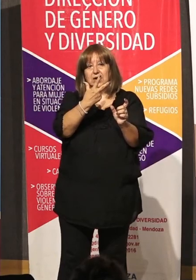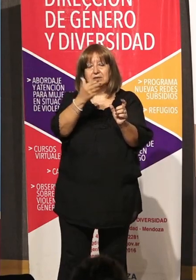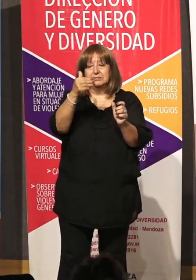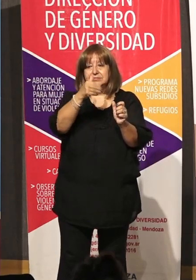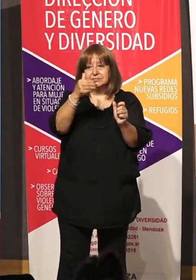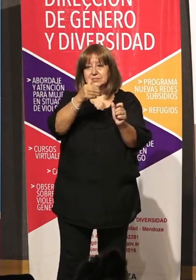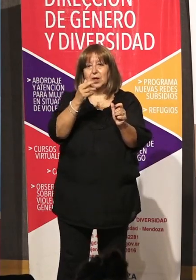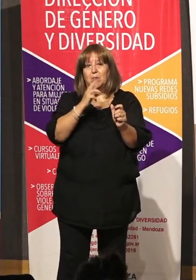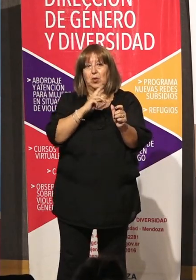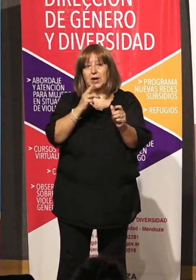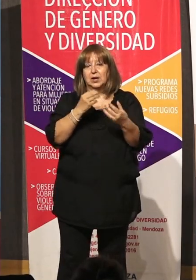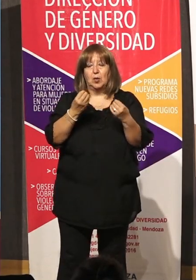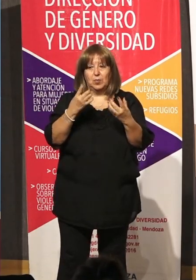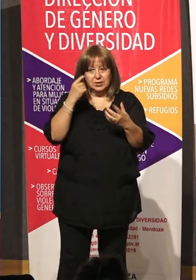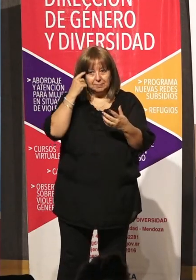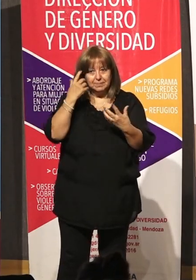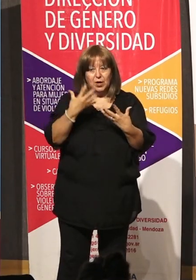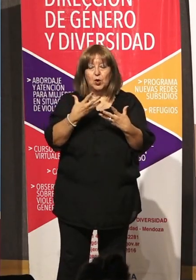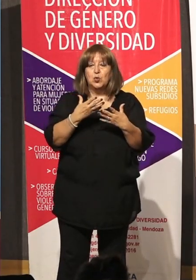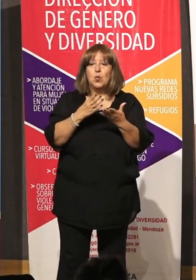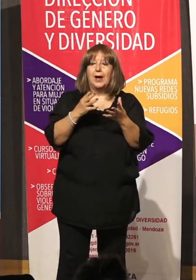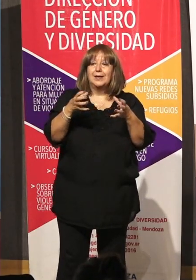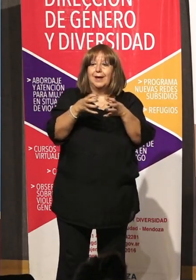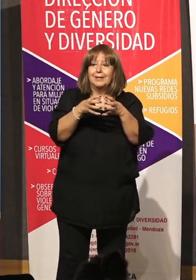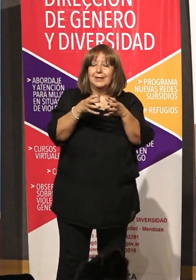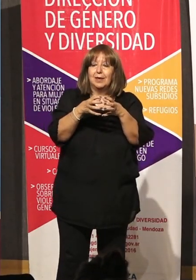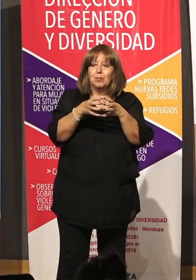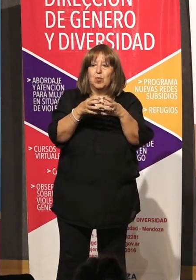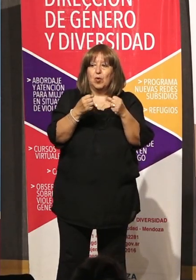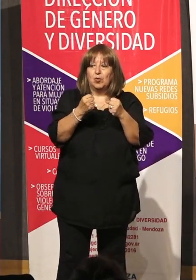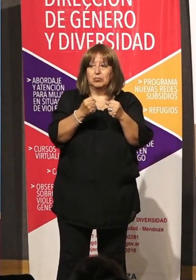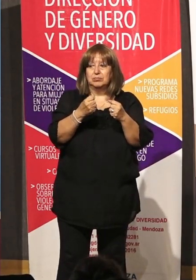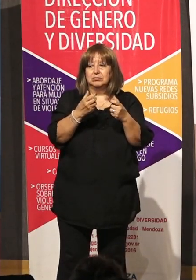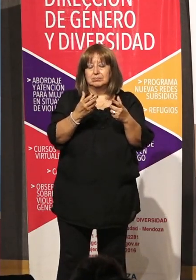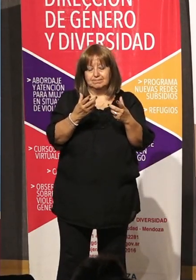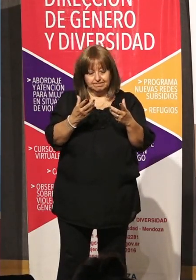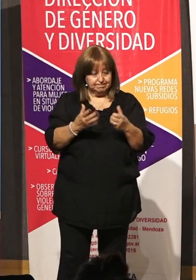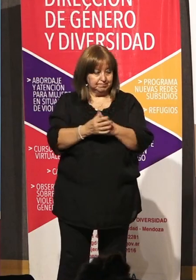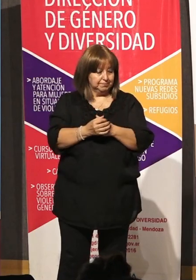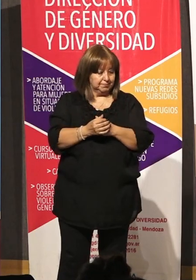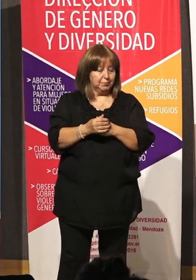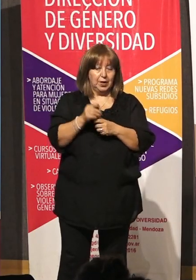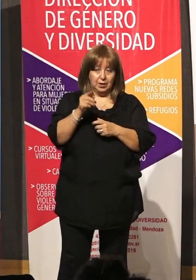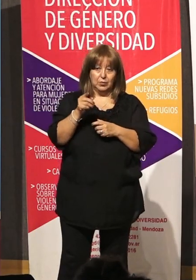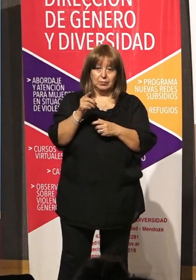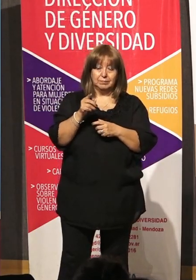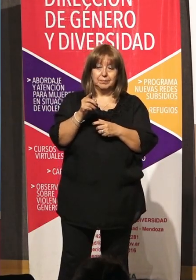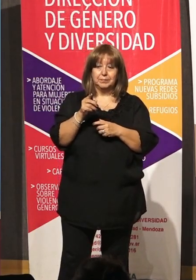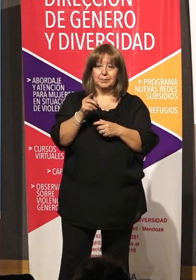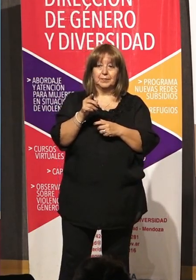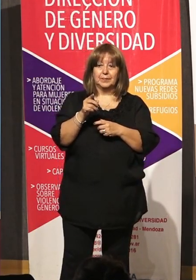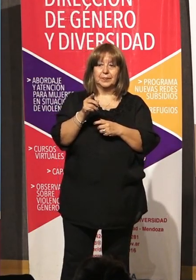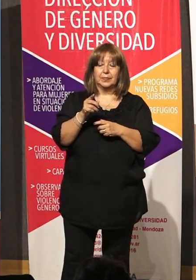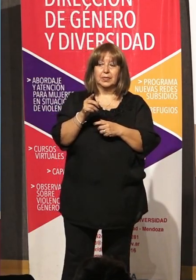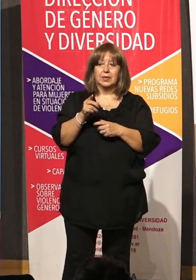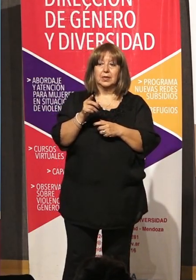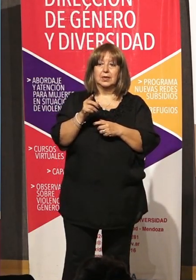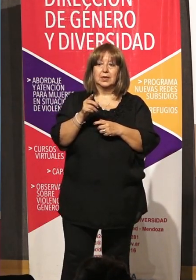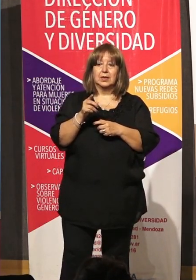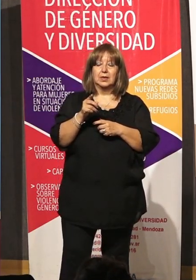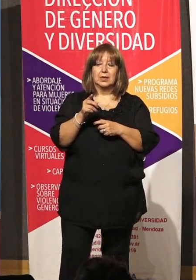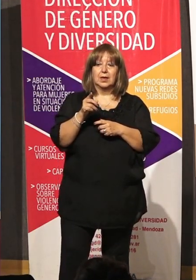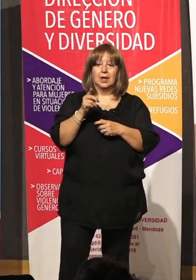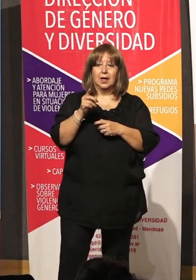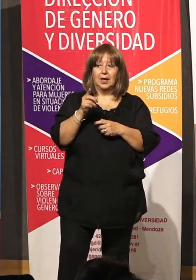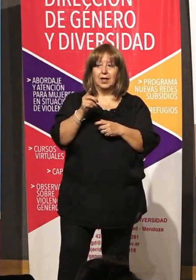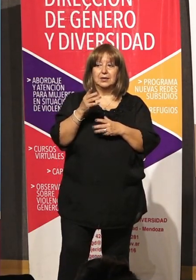a ver cómo está la mujer. Digo, no hay un equipo fuerte. Pero bueno, fíjate que es el tema también